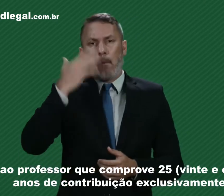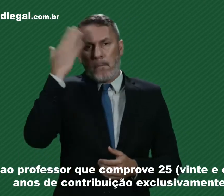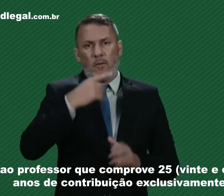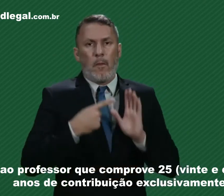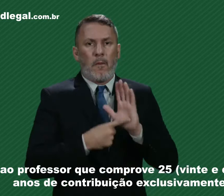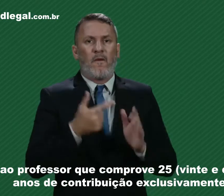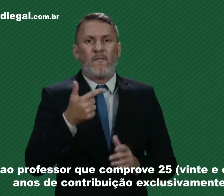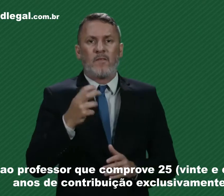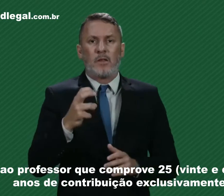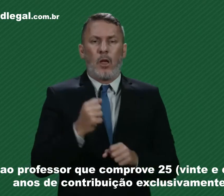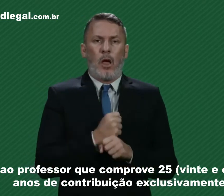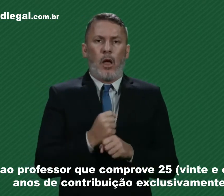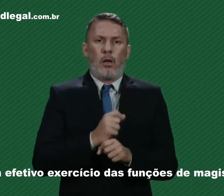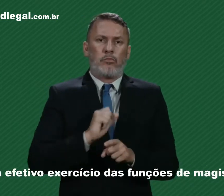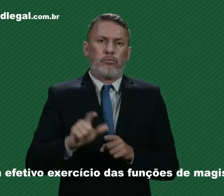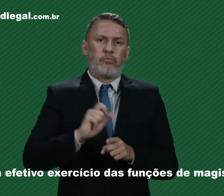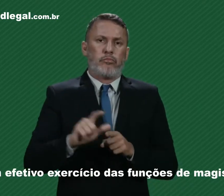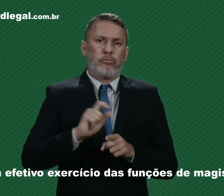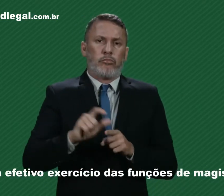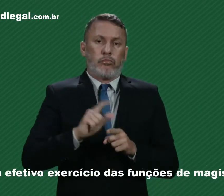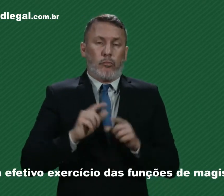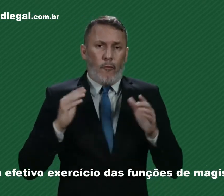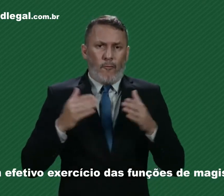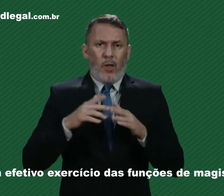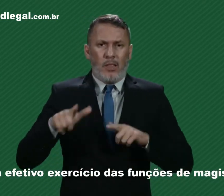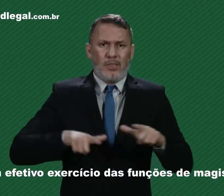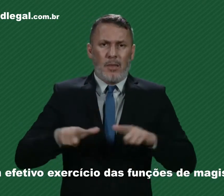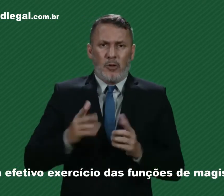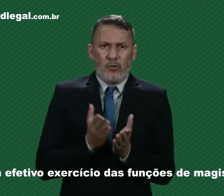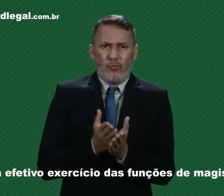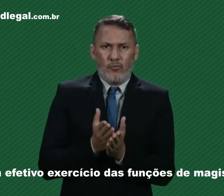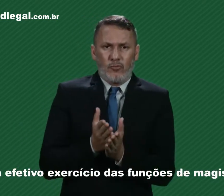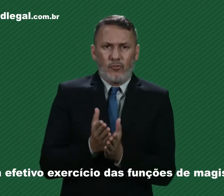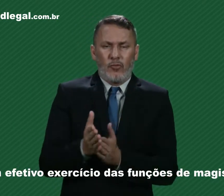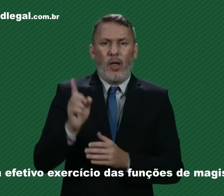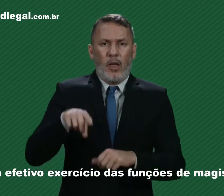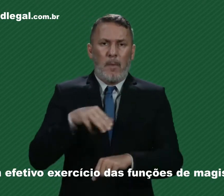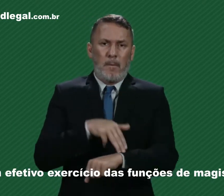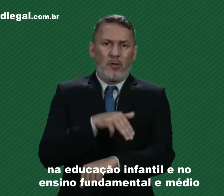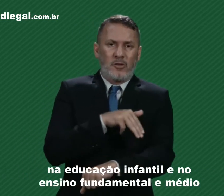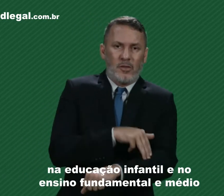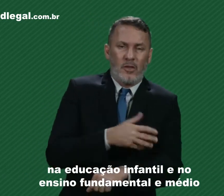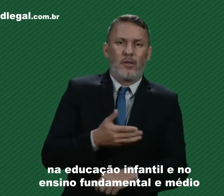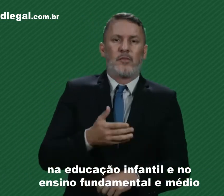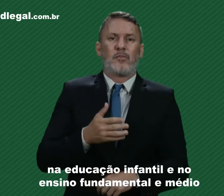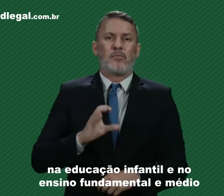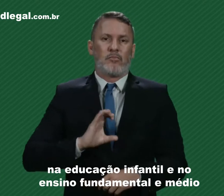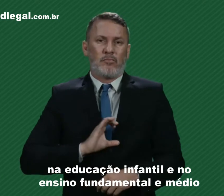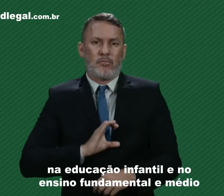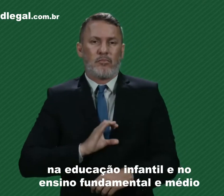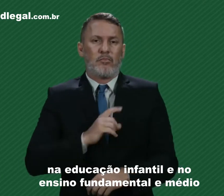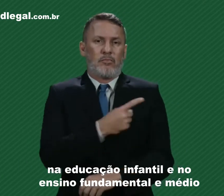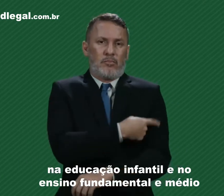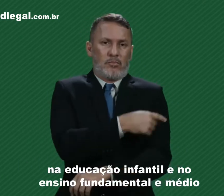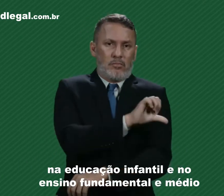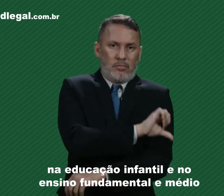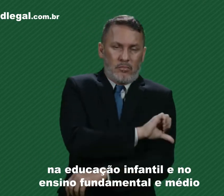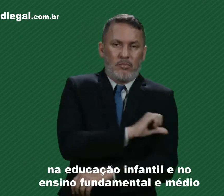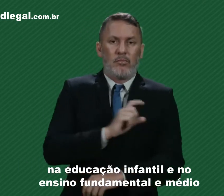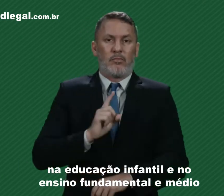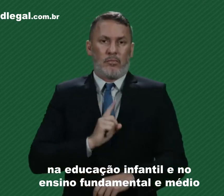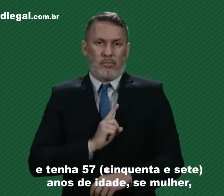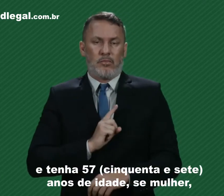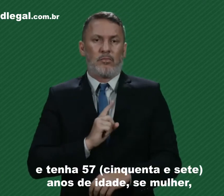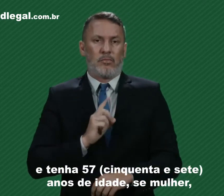de contribuição exclusivamente em efetivo exercício das funções de magistério na educação infantil e no ensino fundamental